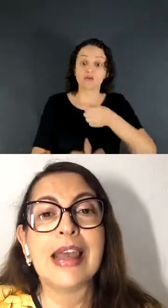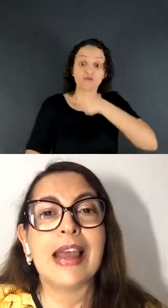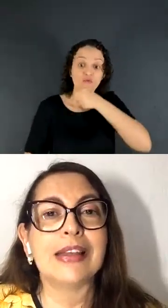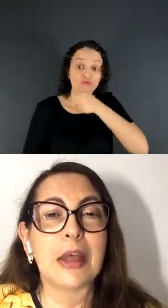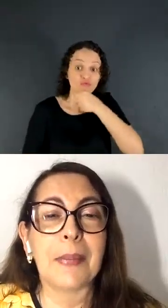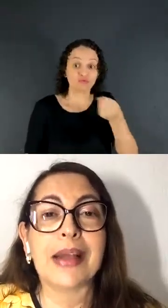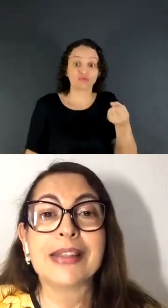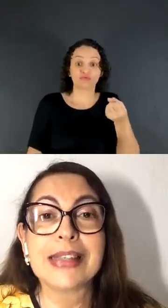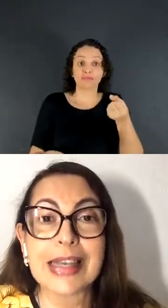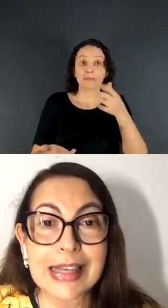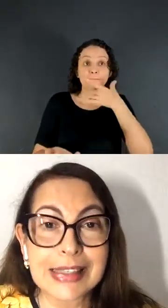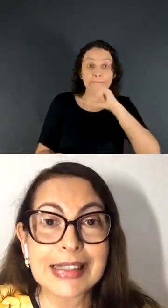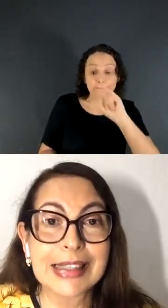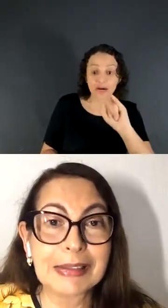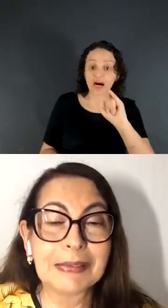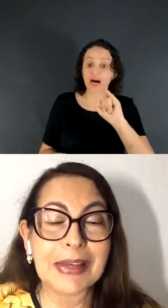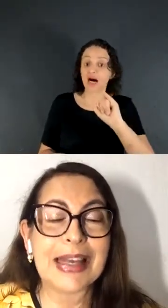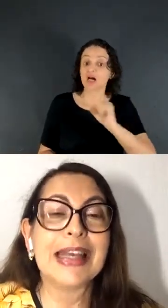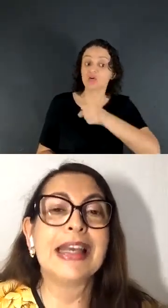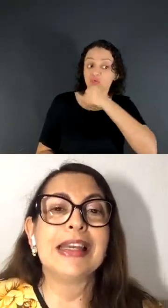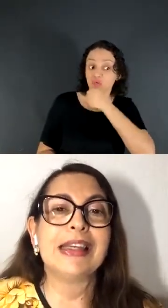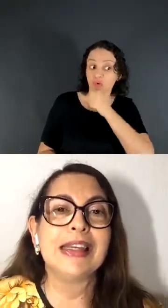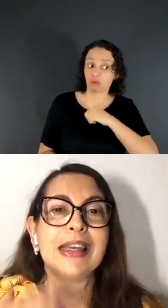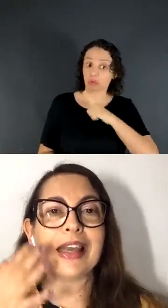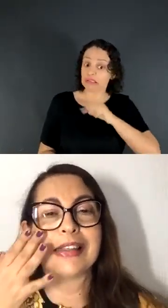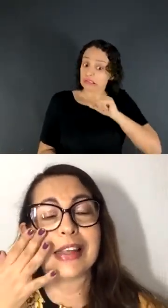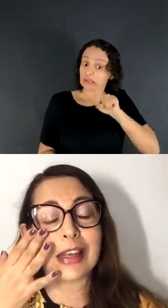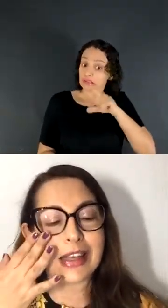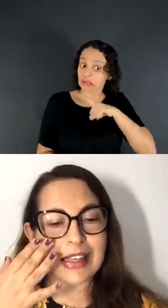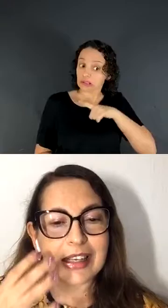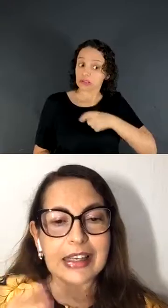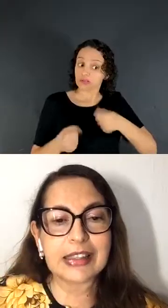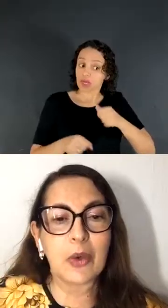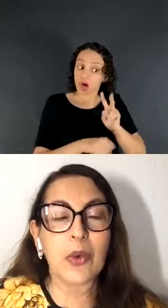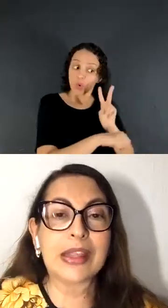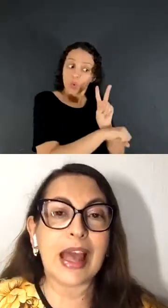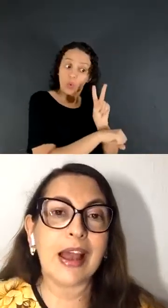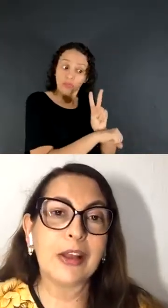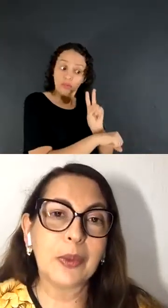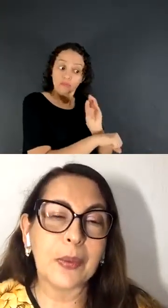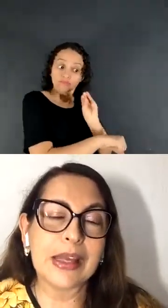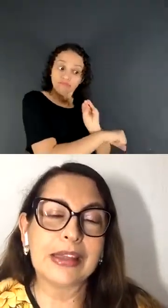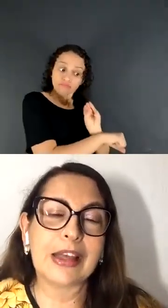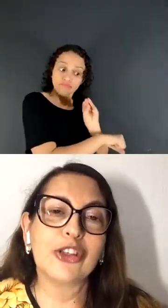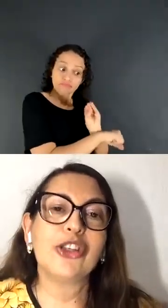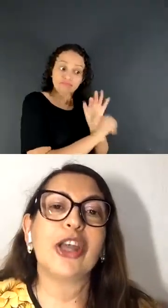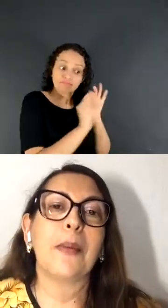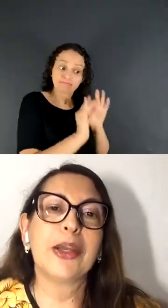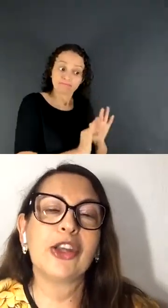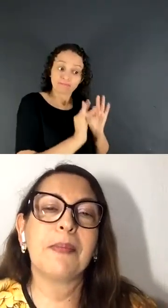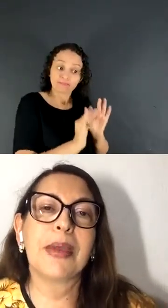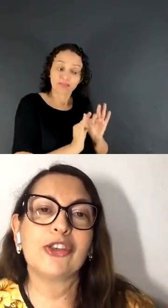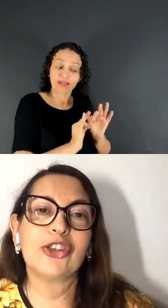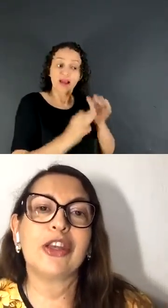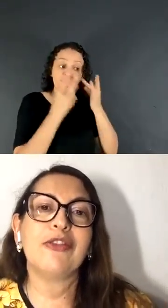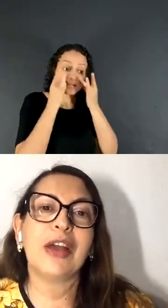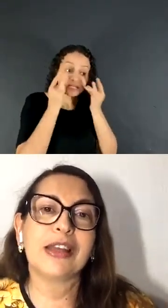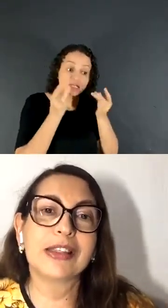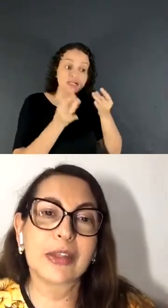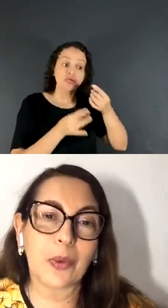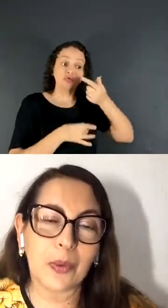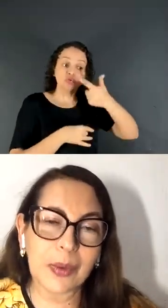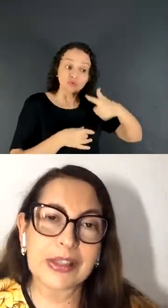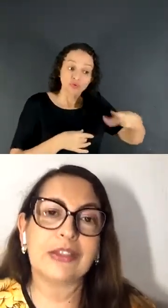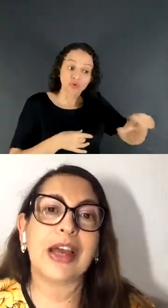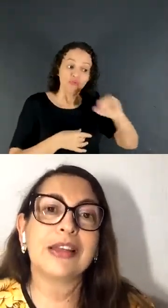ter essa paciência, né? E esse cuidado da gente realmente repetir